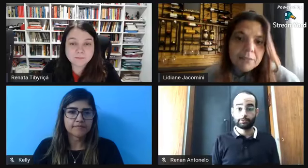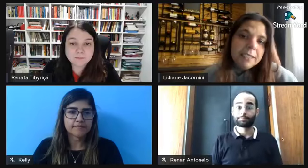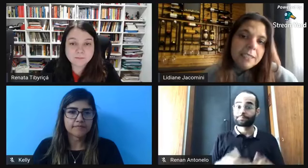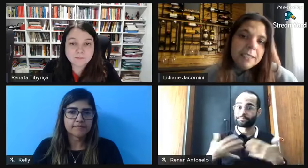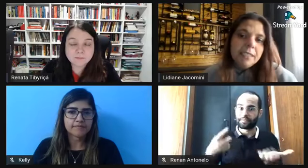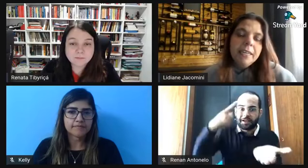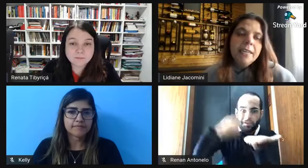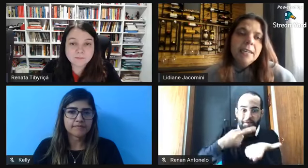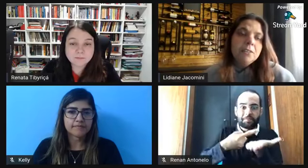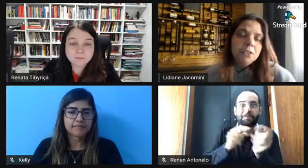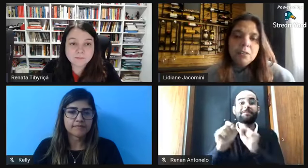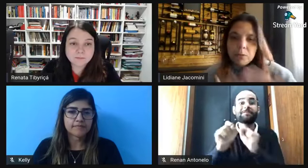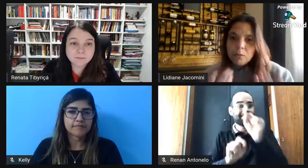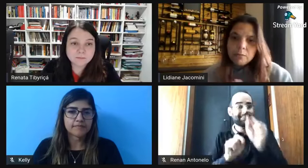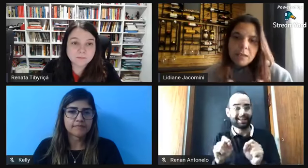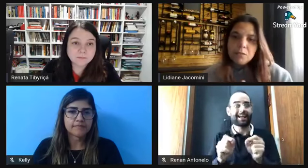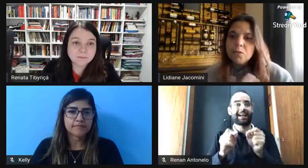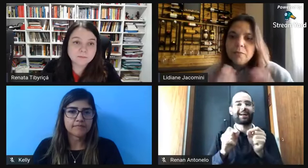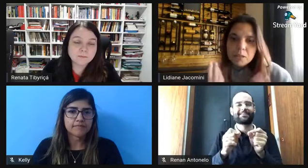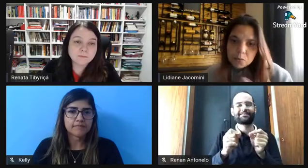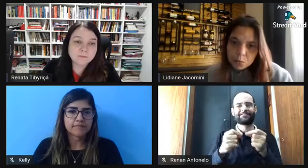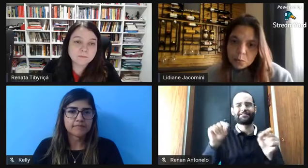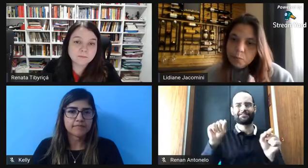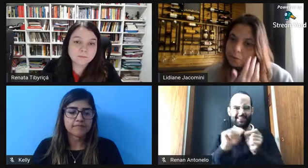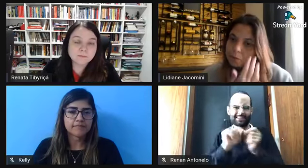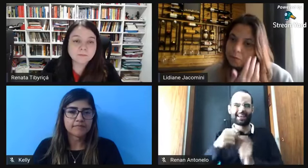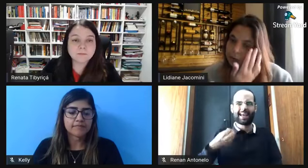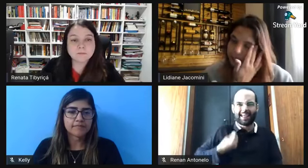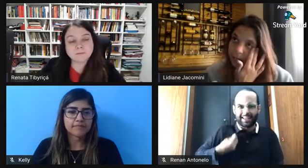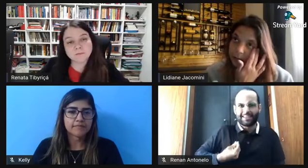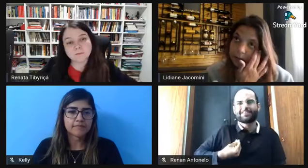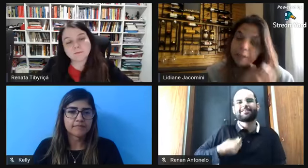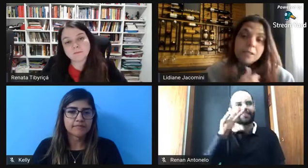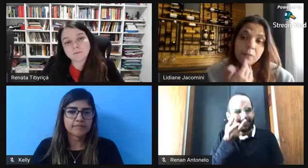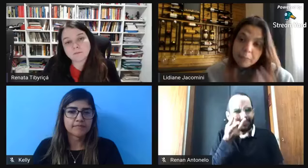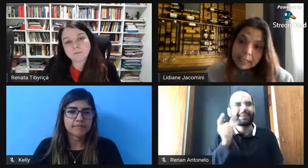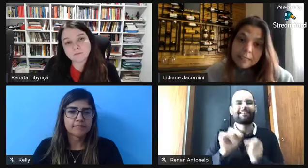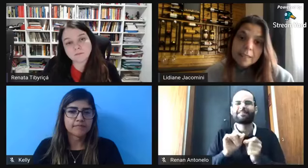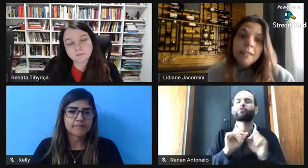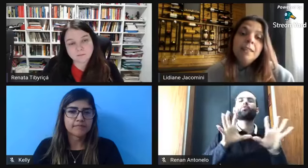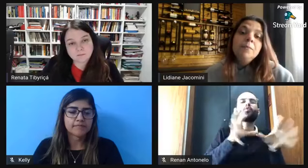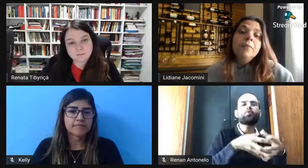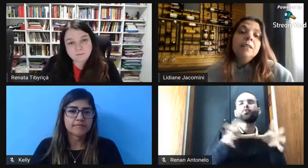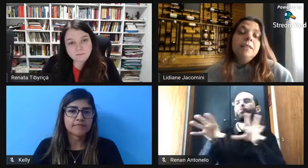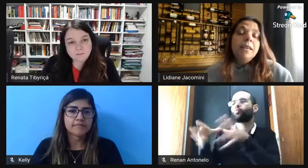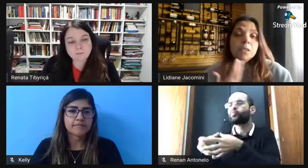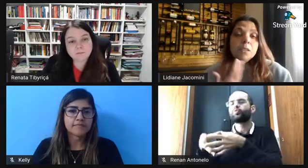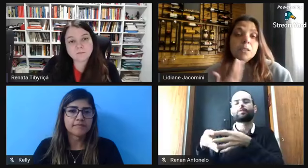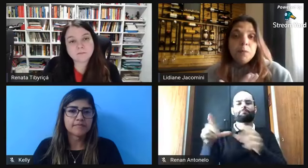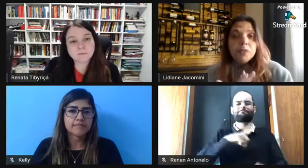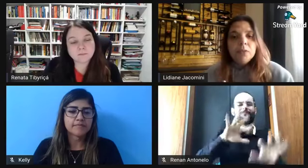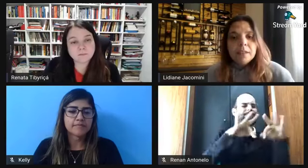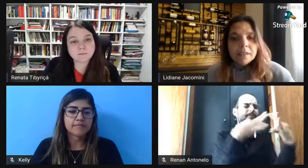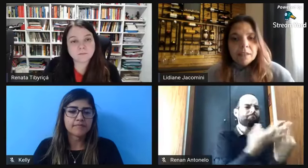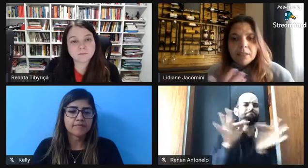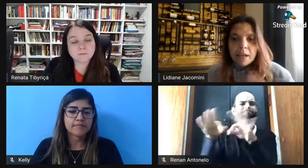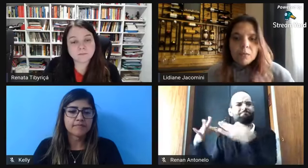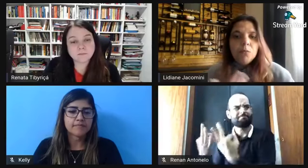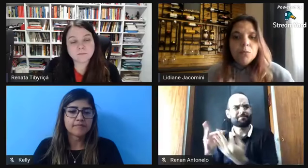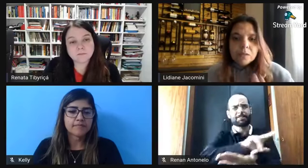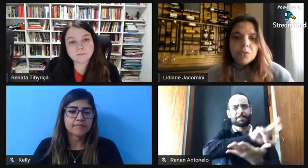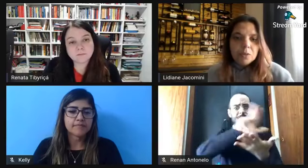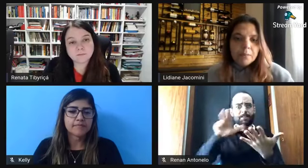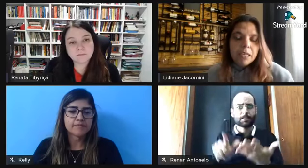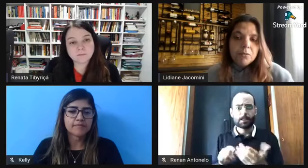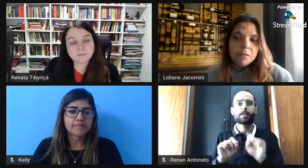essa live, a gente entrou em contato com diversos grupos, com diversas famílias, e essas pessoas, elas